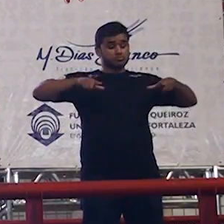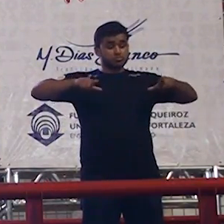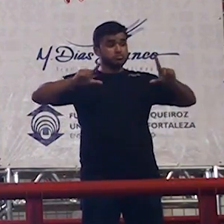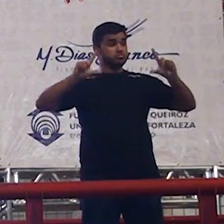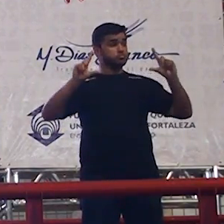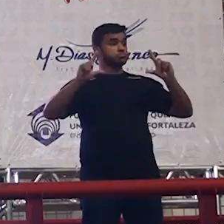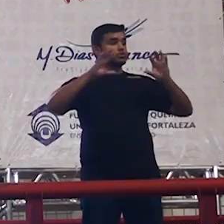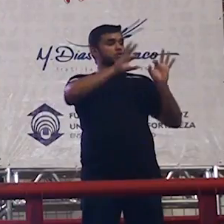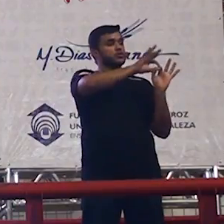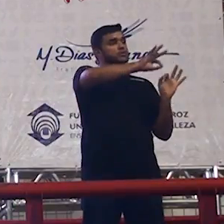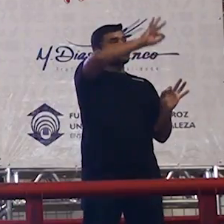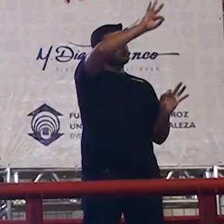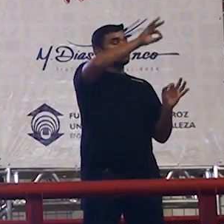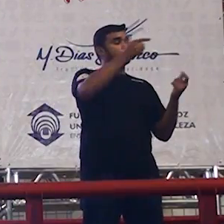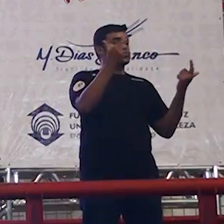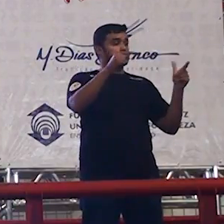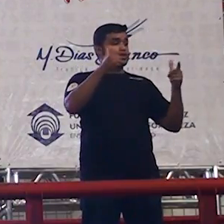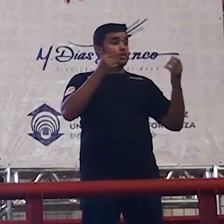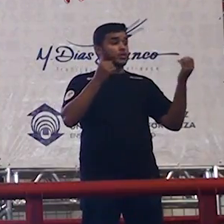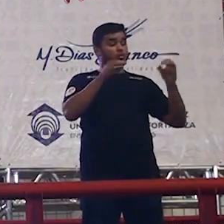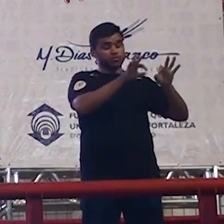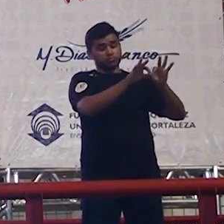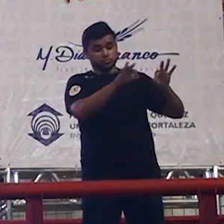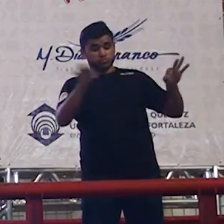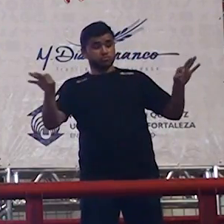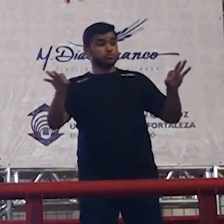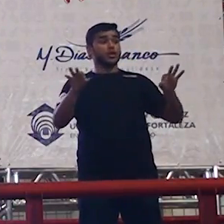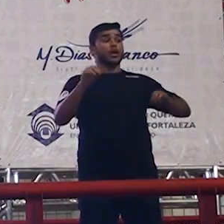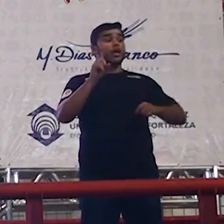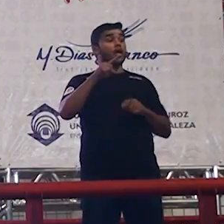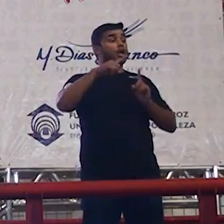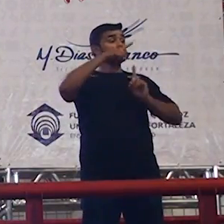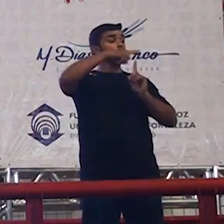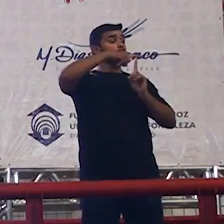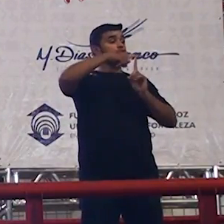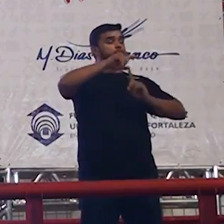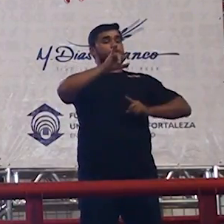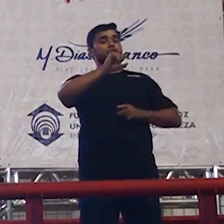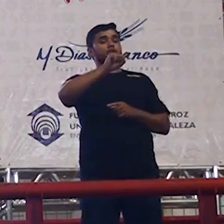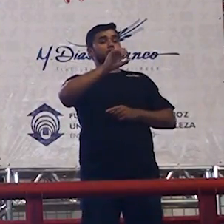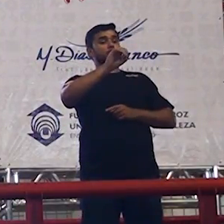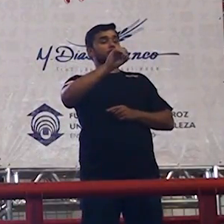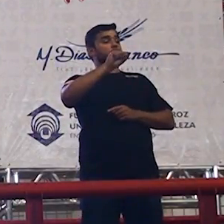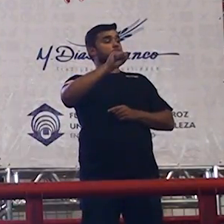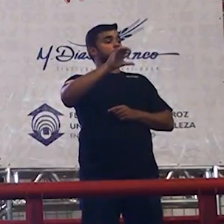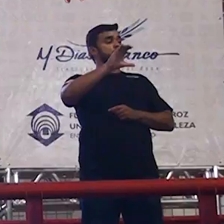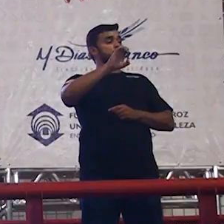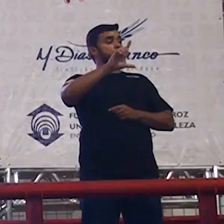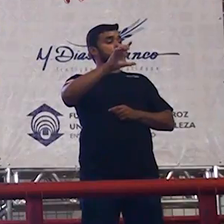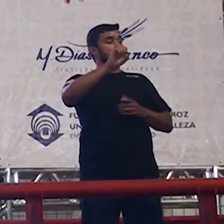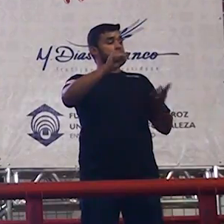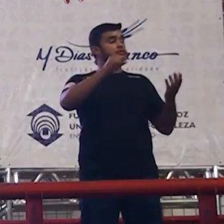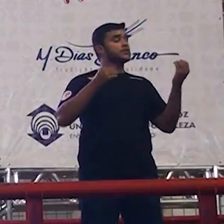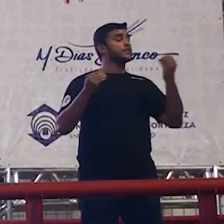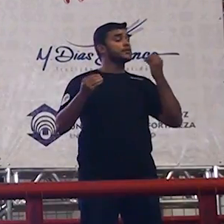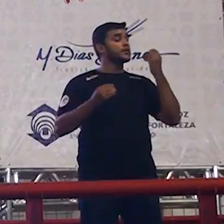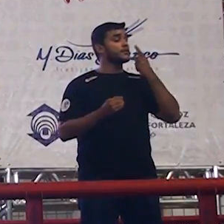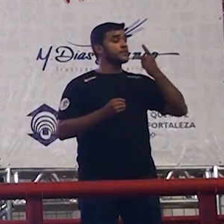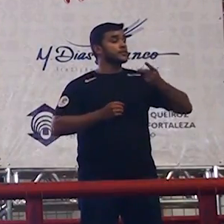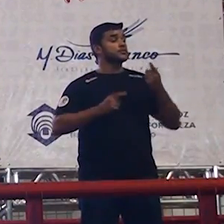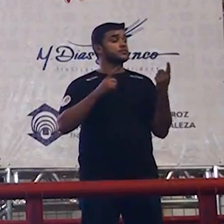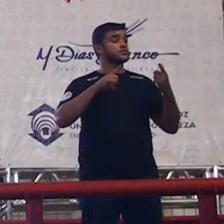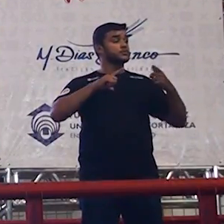a diagonal. E o trapézio é isósceles. Significa o quê? Que